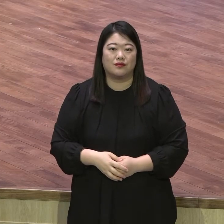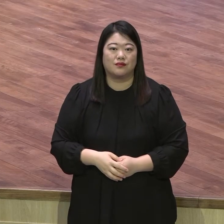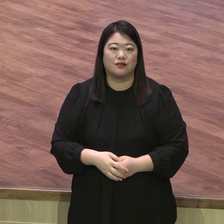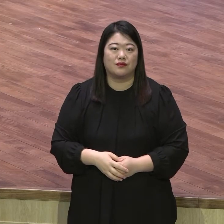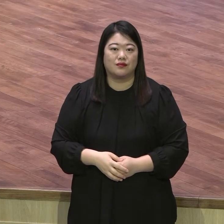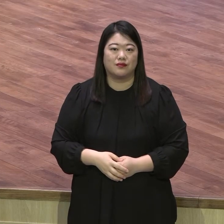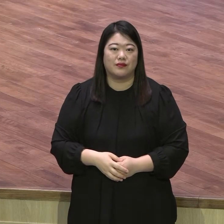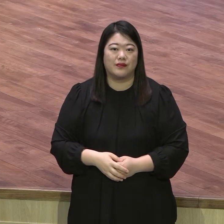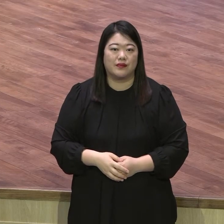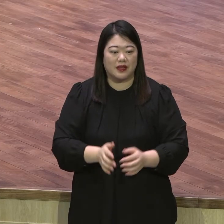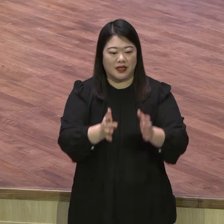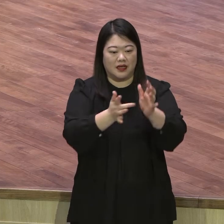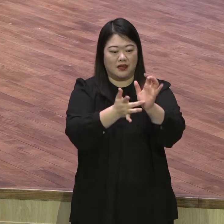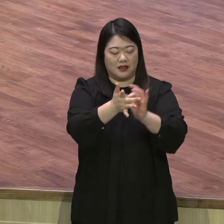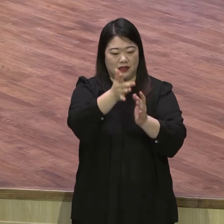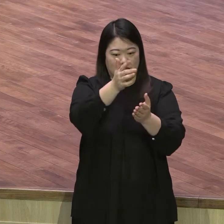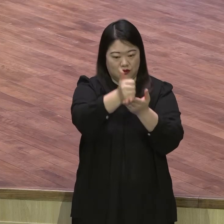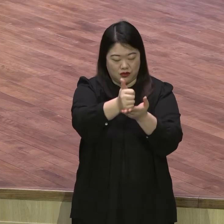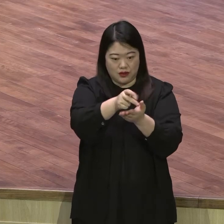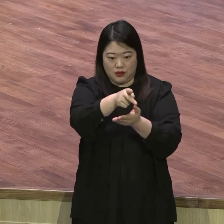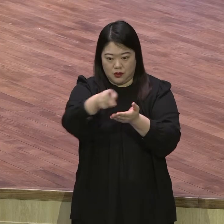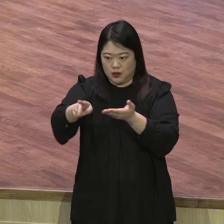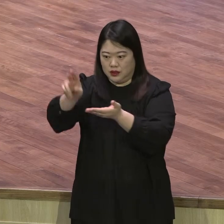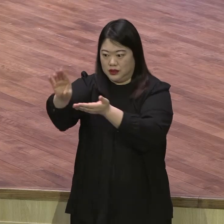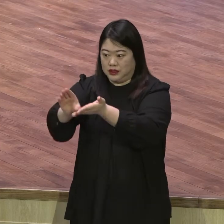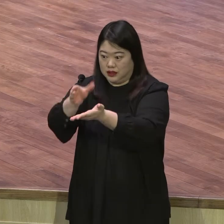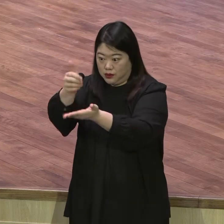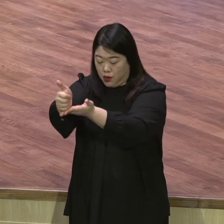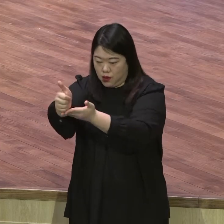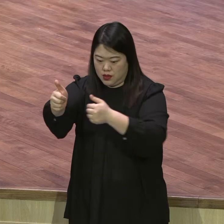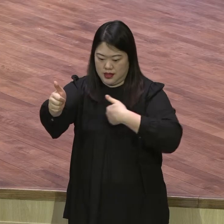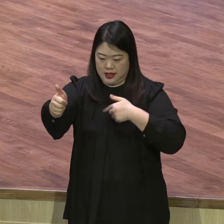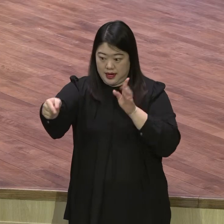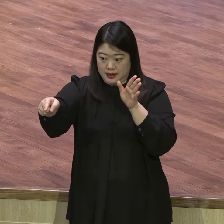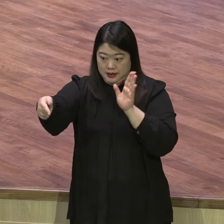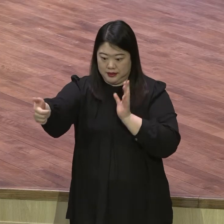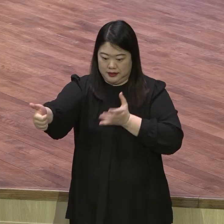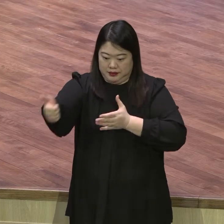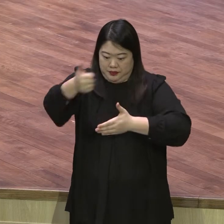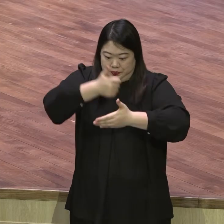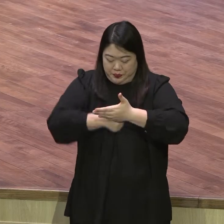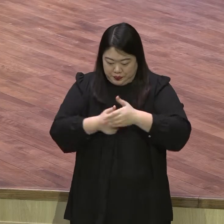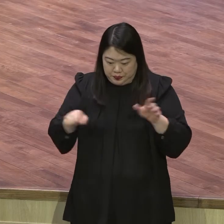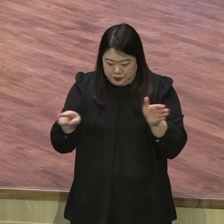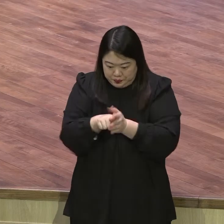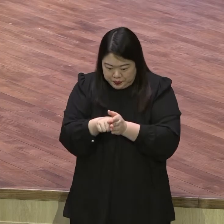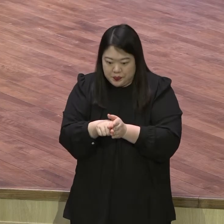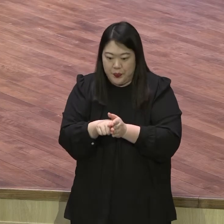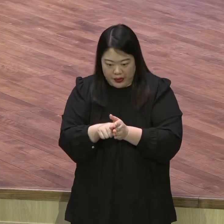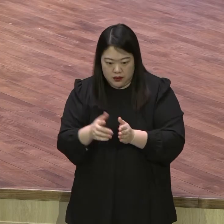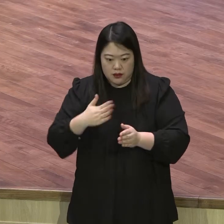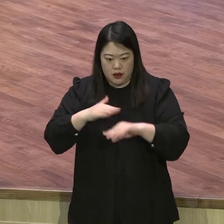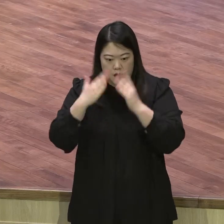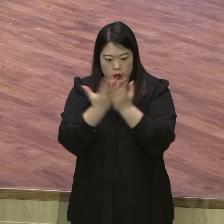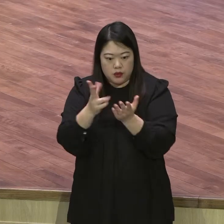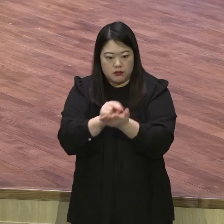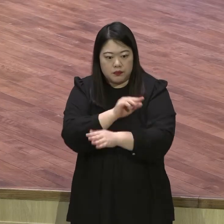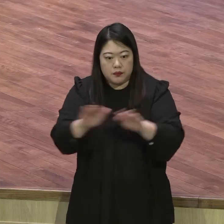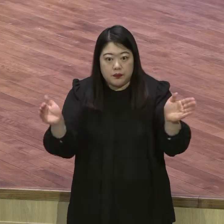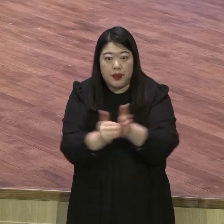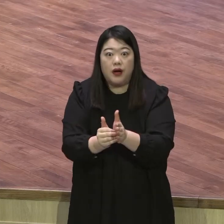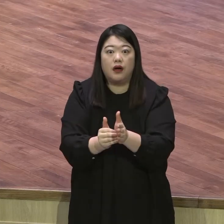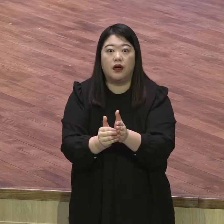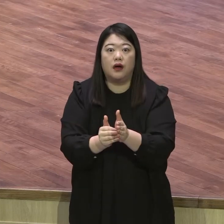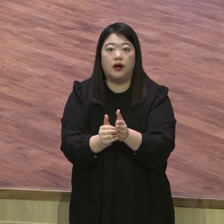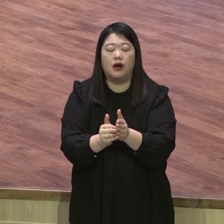예수가 그리스도로 오셔서 내 인생의 모든 문제를 완벽하게 해결해 주셨다는 이 놀라운 복음의 비밀을